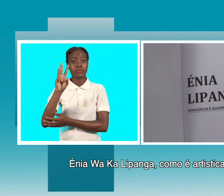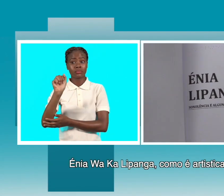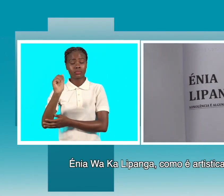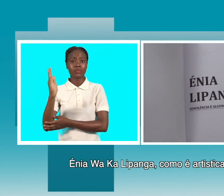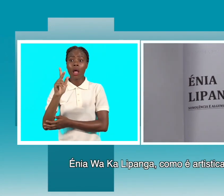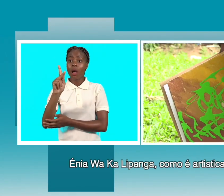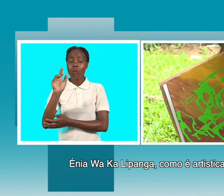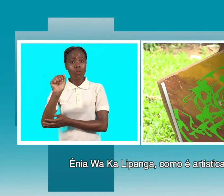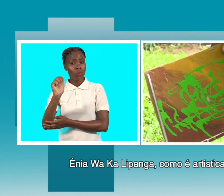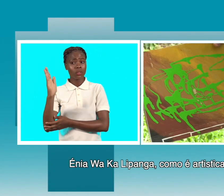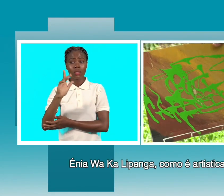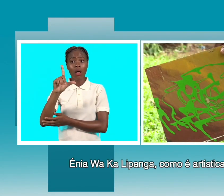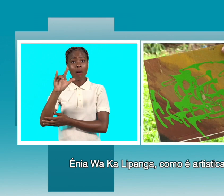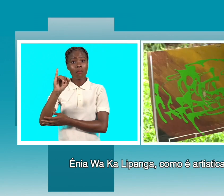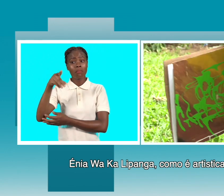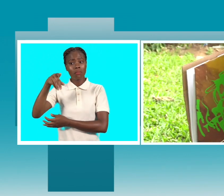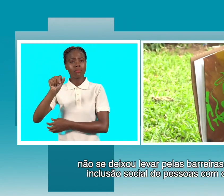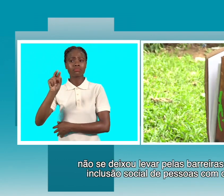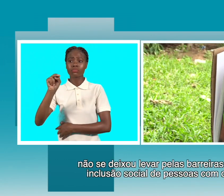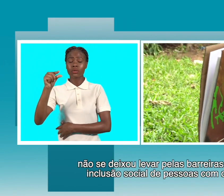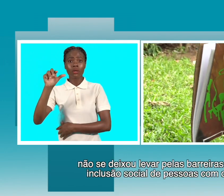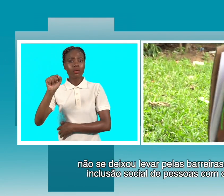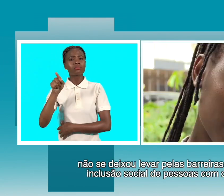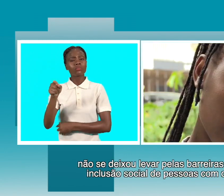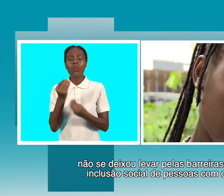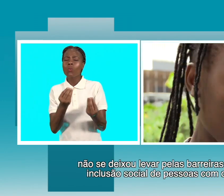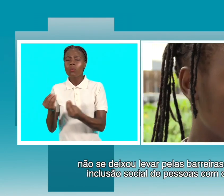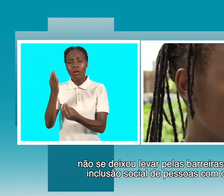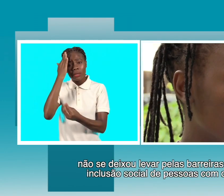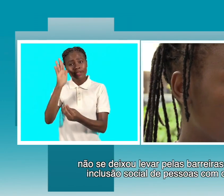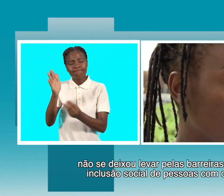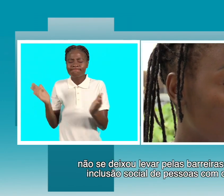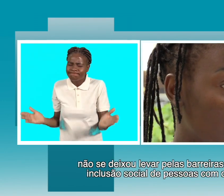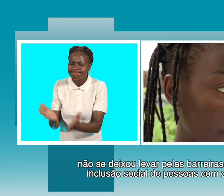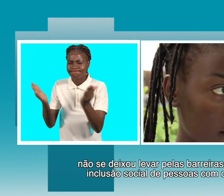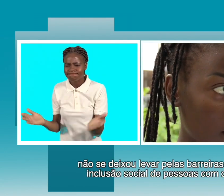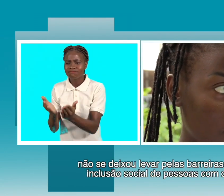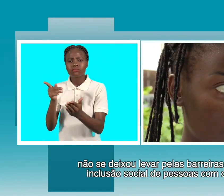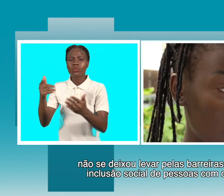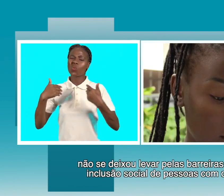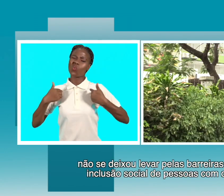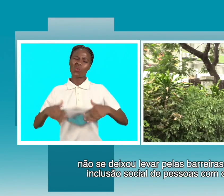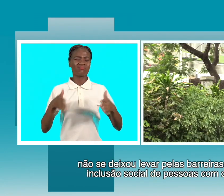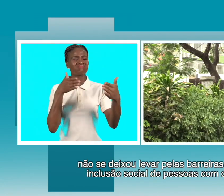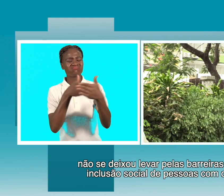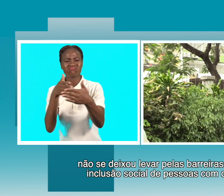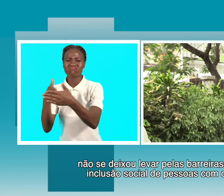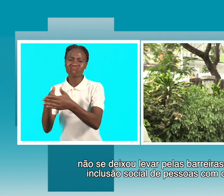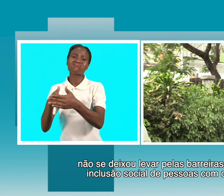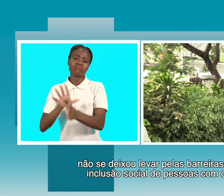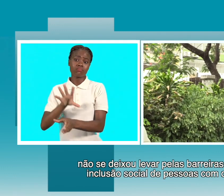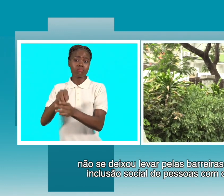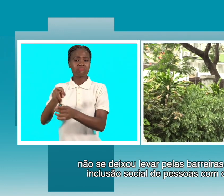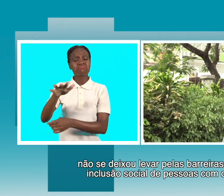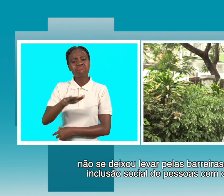Annelipanga, como é artisticamente tratada, não se deixou levar pelas barreiras impostas na inclusão social